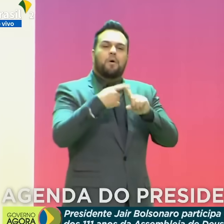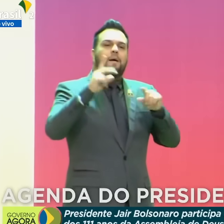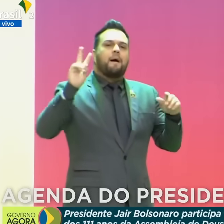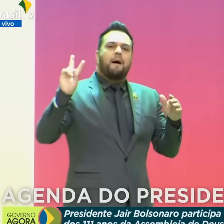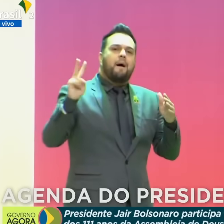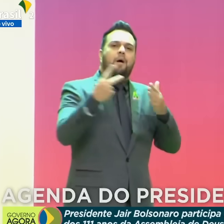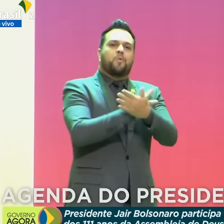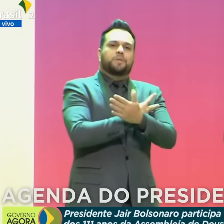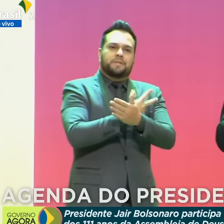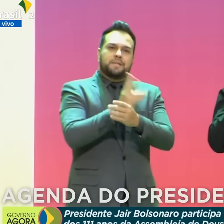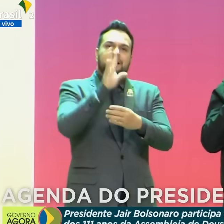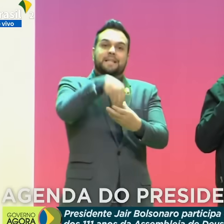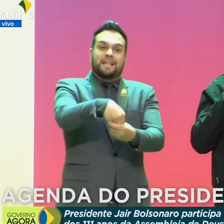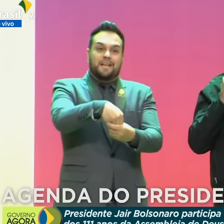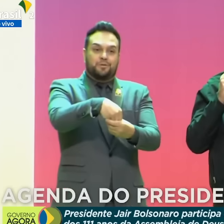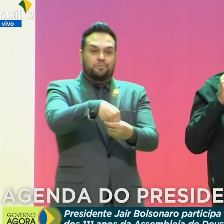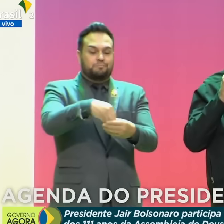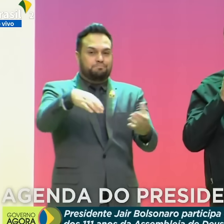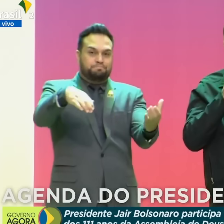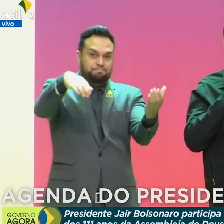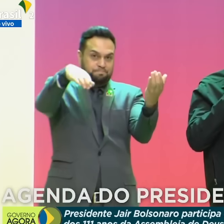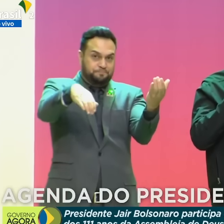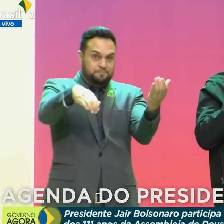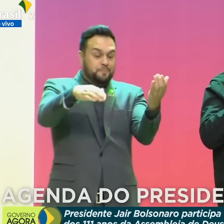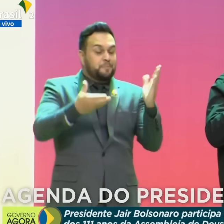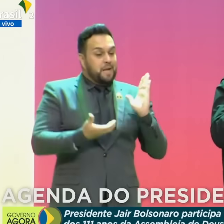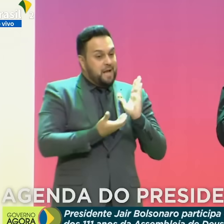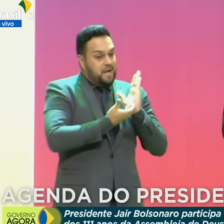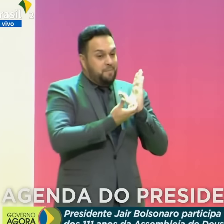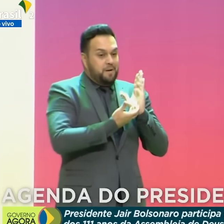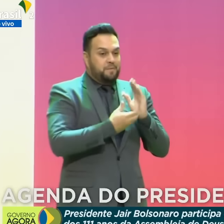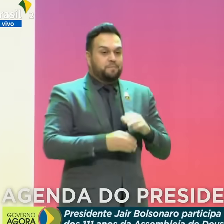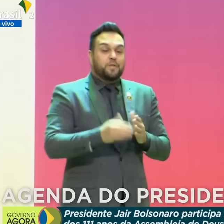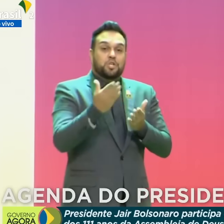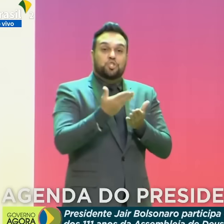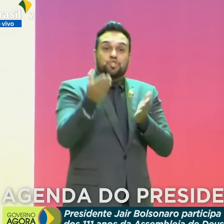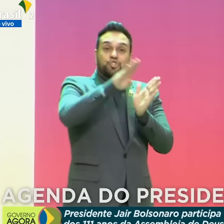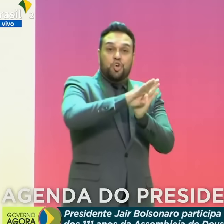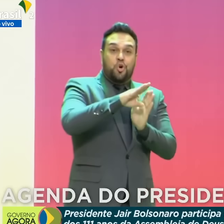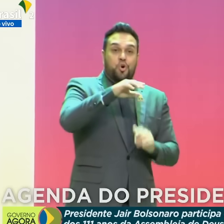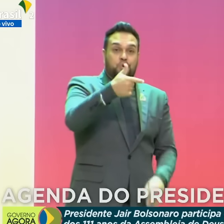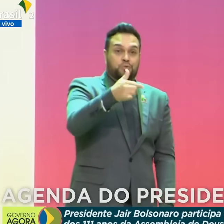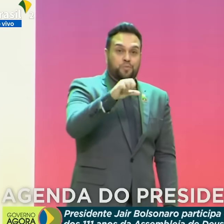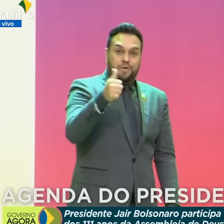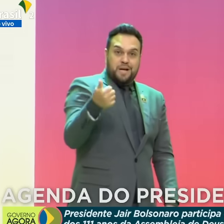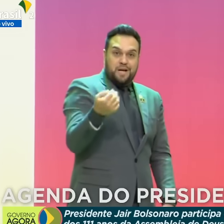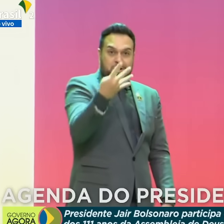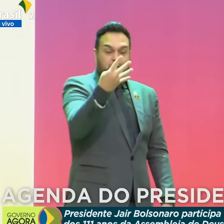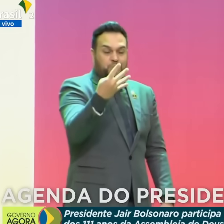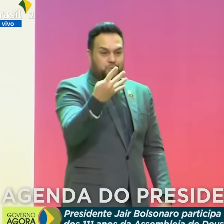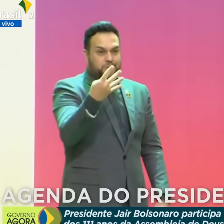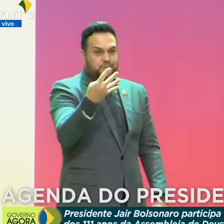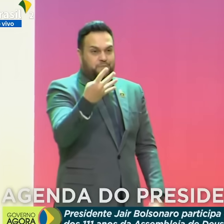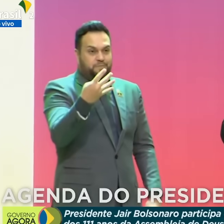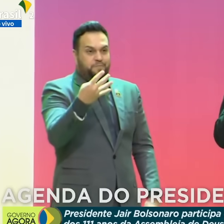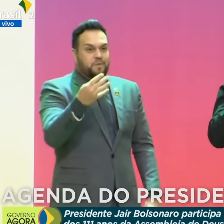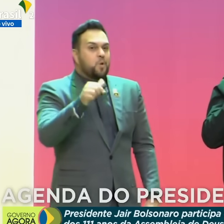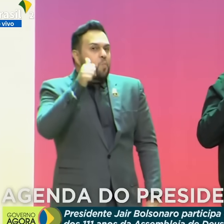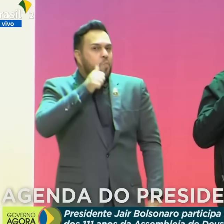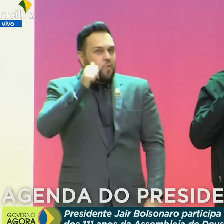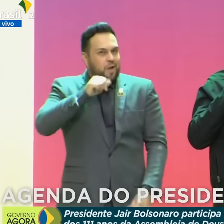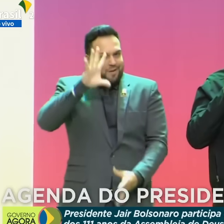acontecia naquela casa. Chegou 2014, tivemos uma reeleição de uma